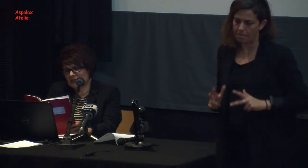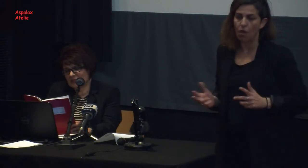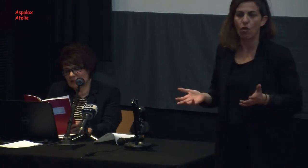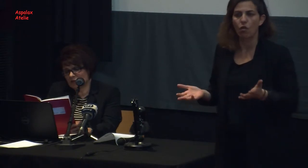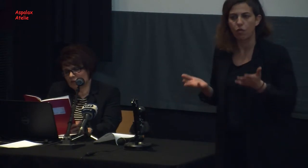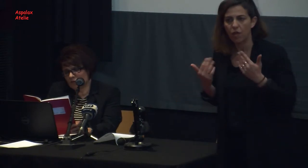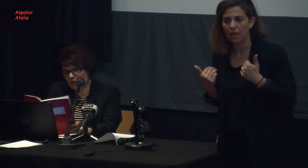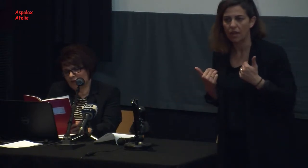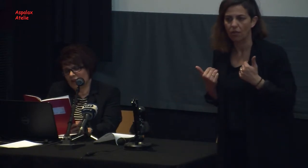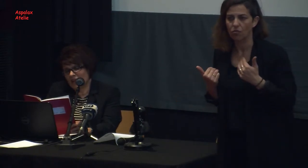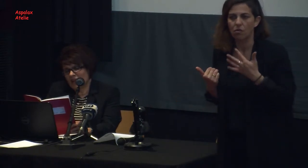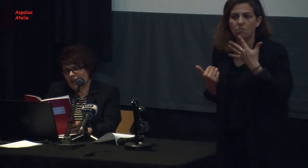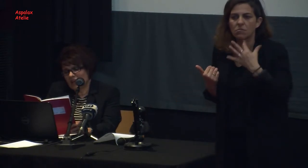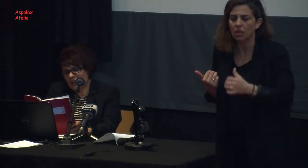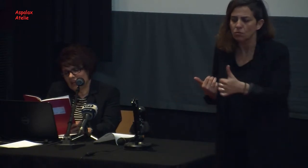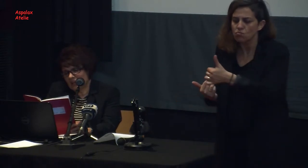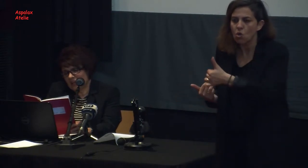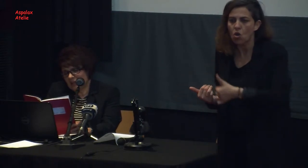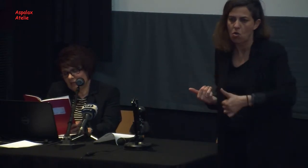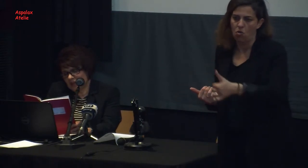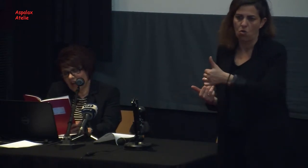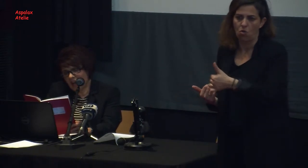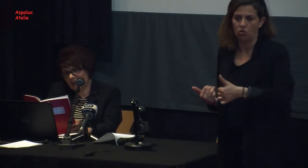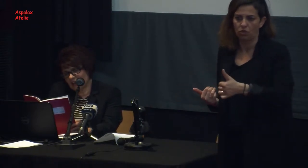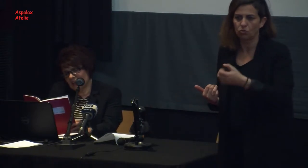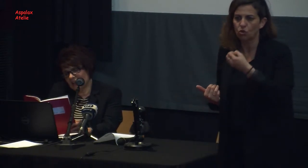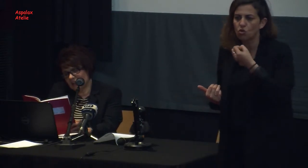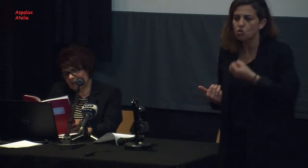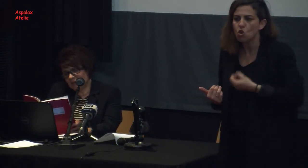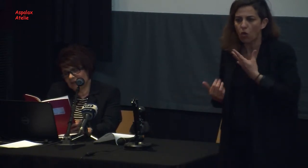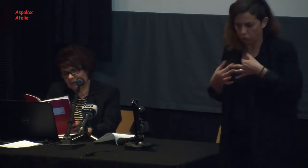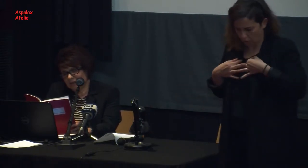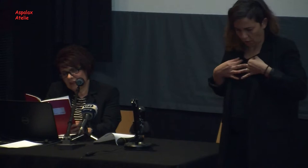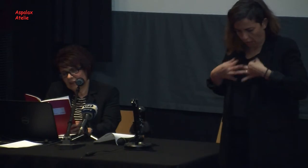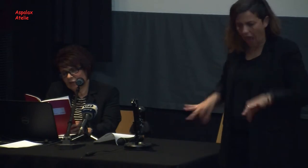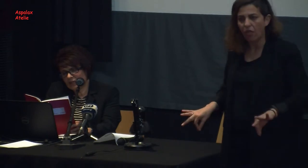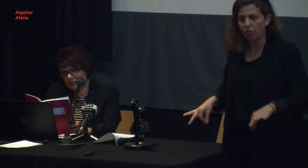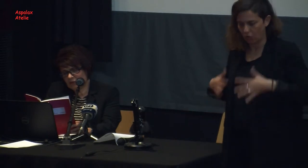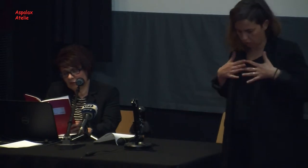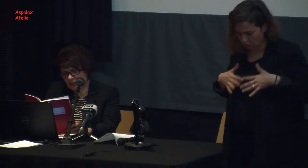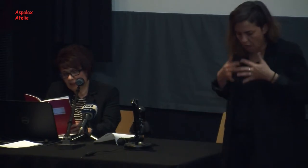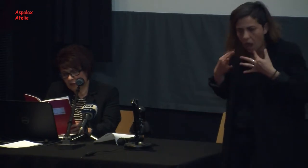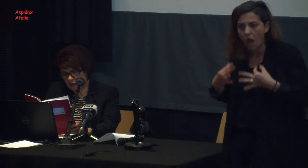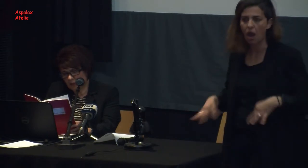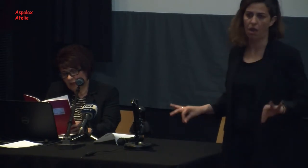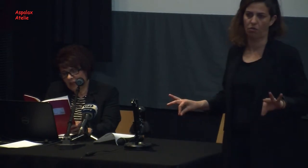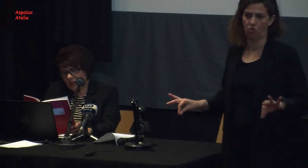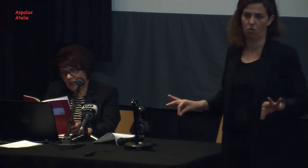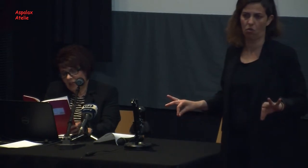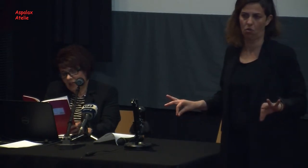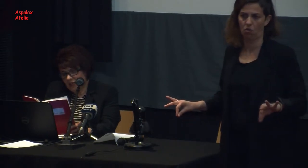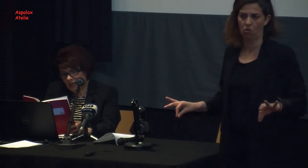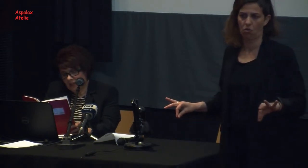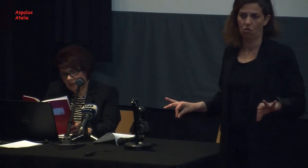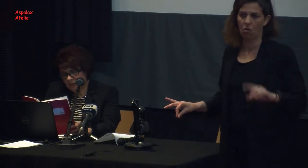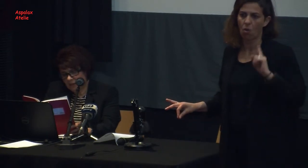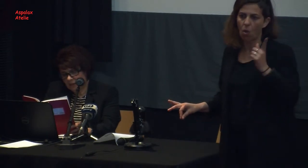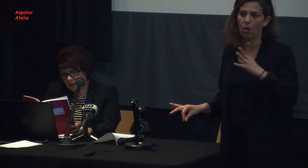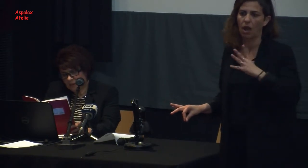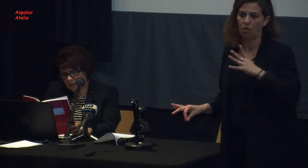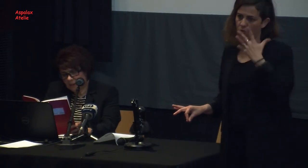ευχαρίστησης, ξεριζωμό, ερημιά, το αίσθημα του κενού.